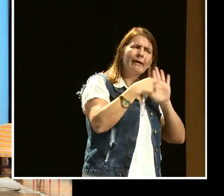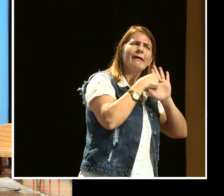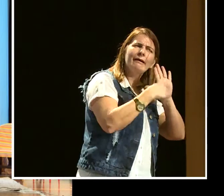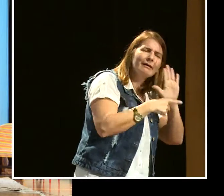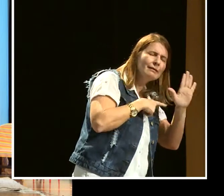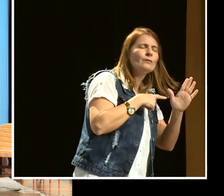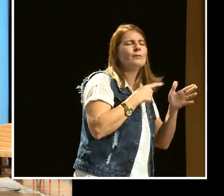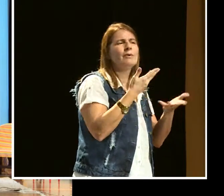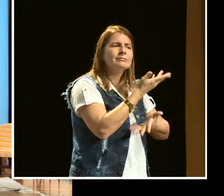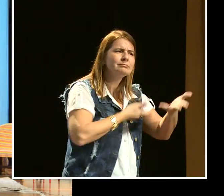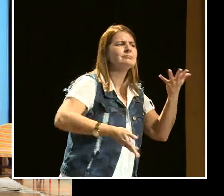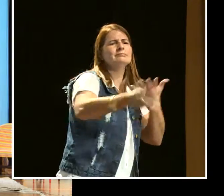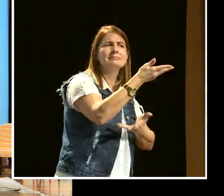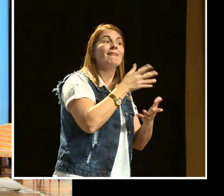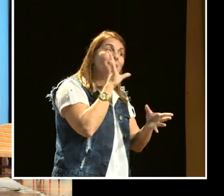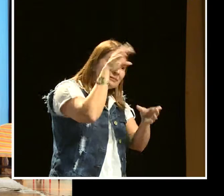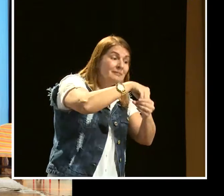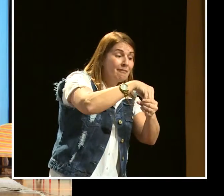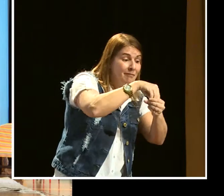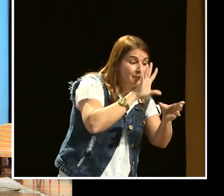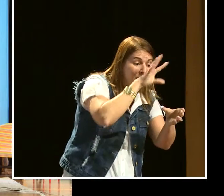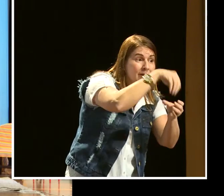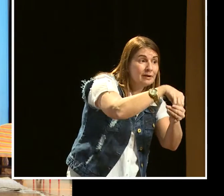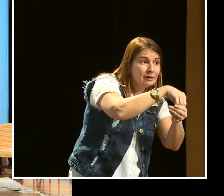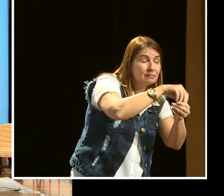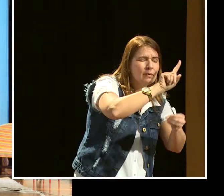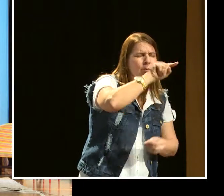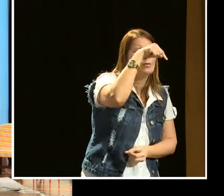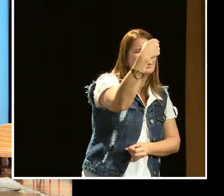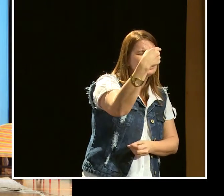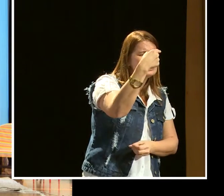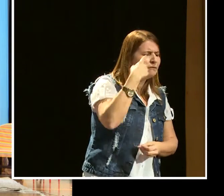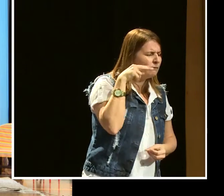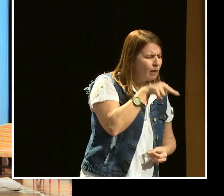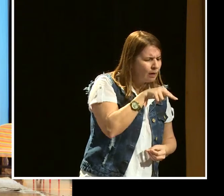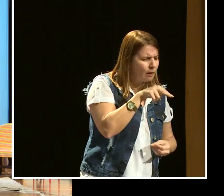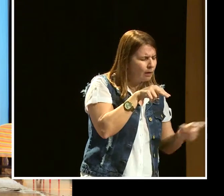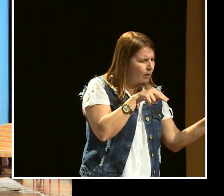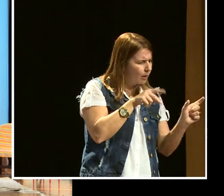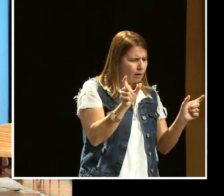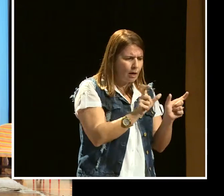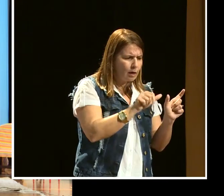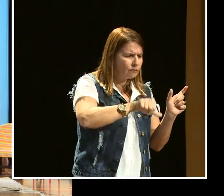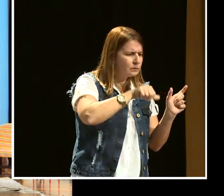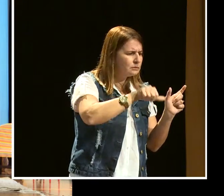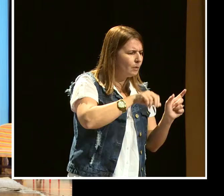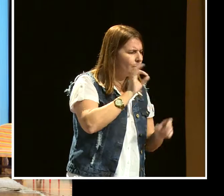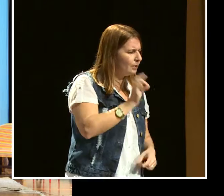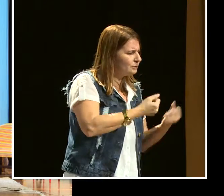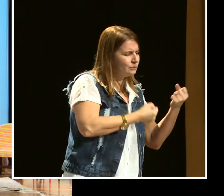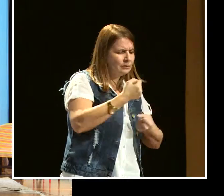uma produção de tantas laudas, o outro de menos, e a gente conversava sobre isso. E depois